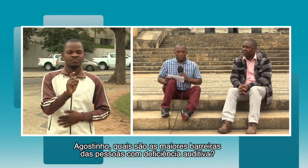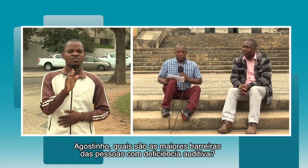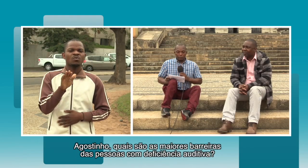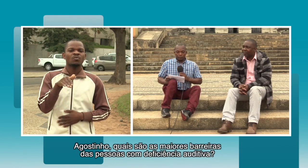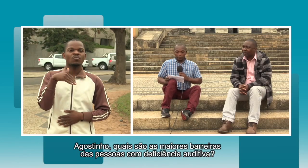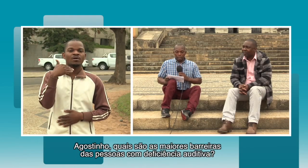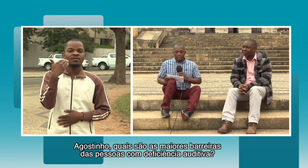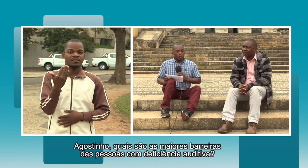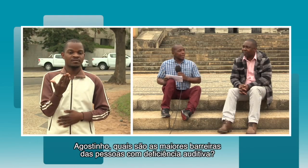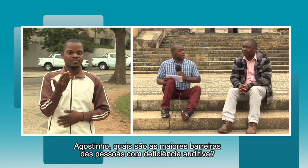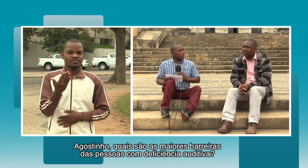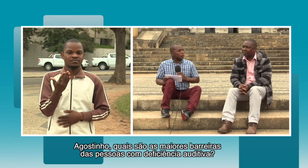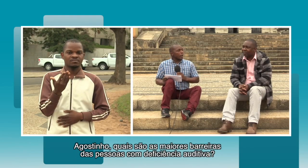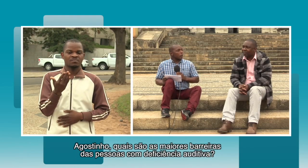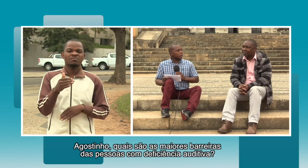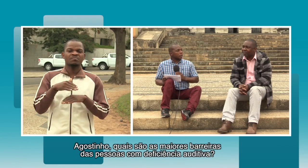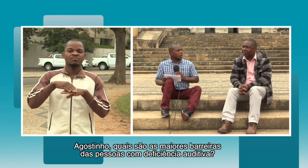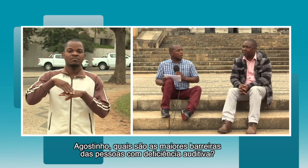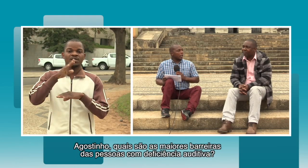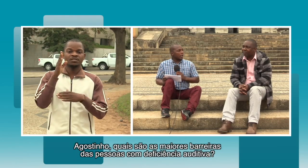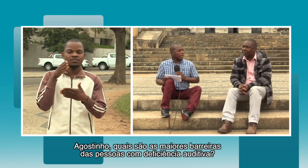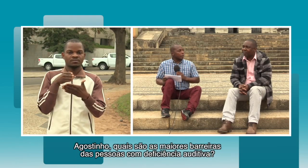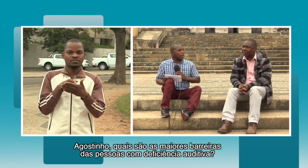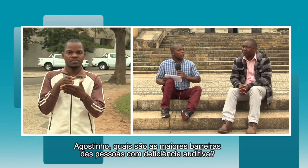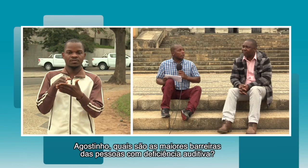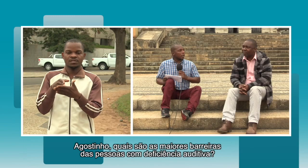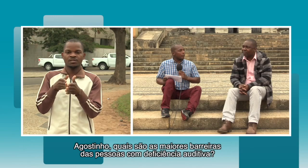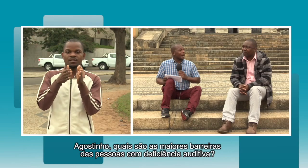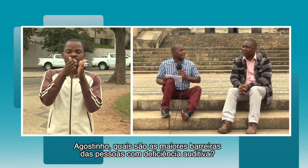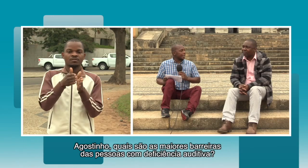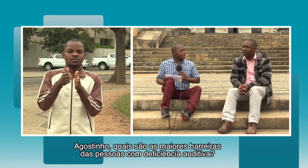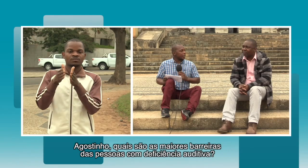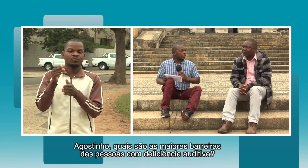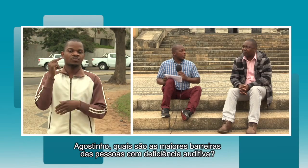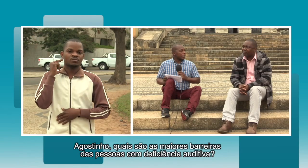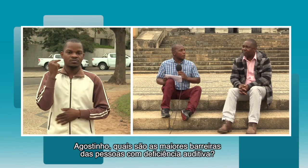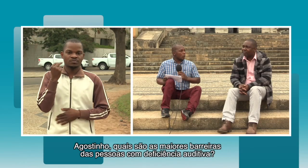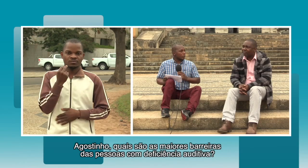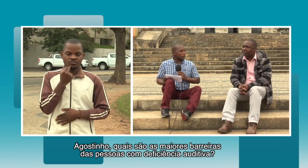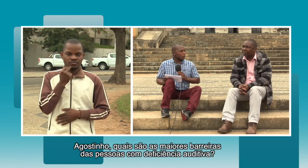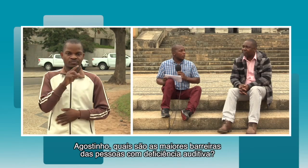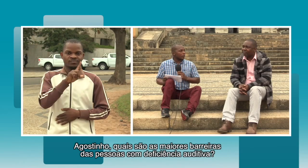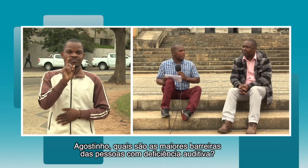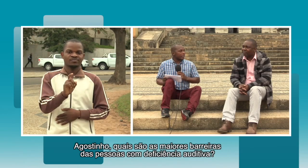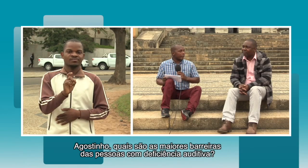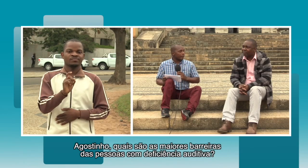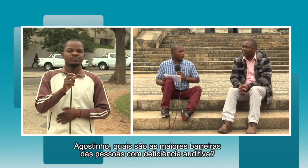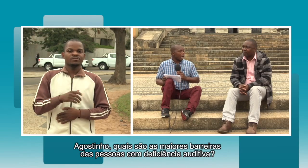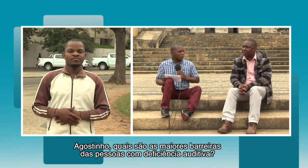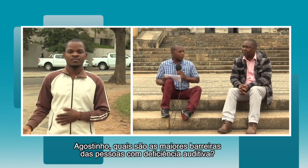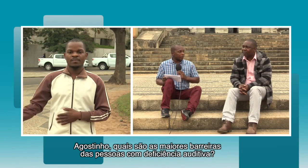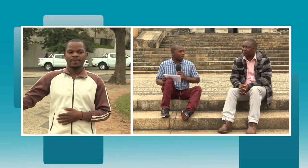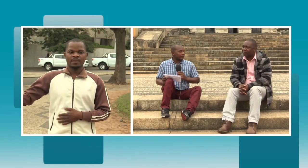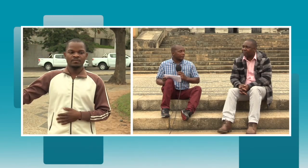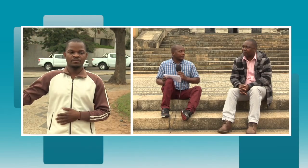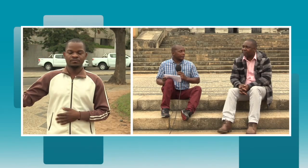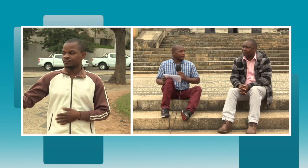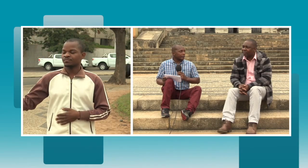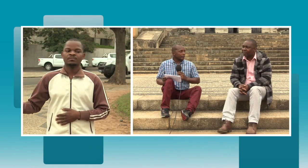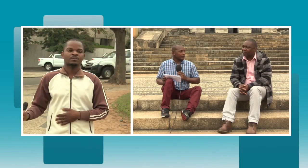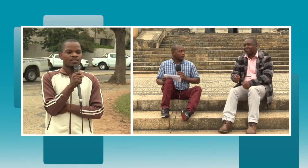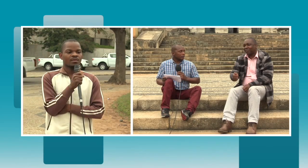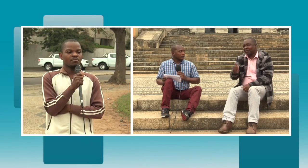Agostinho, quais são as maiores barreiras das pessoas com deficiência auditiva?